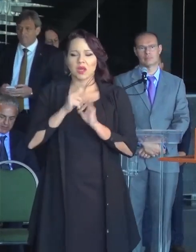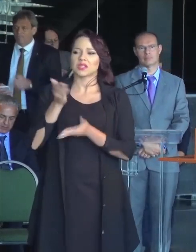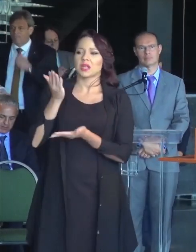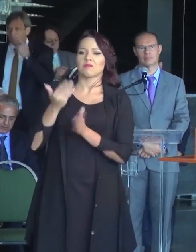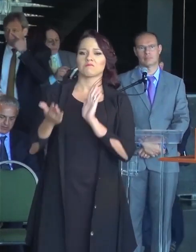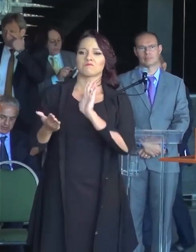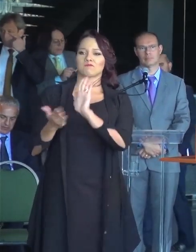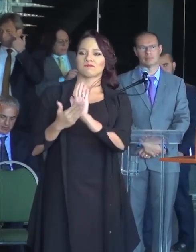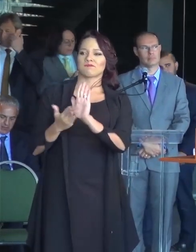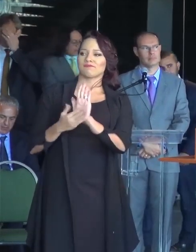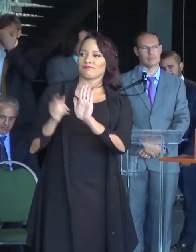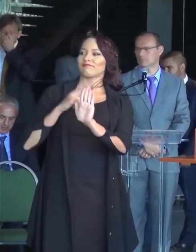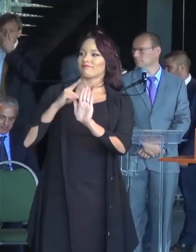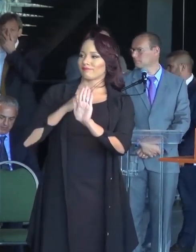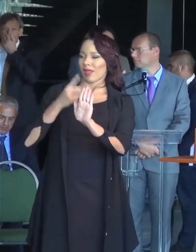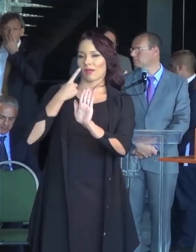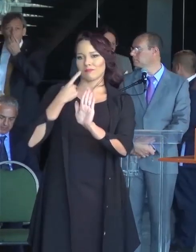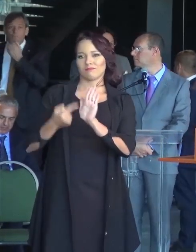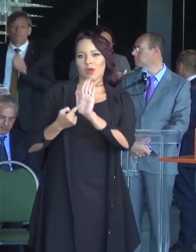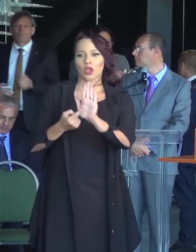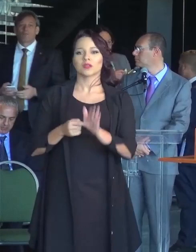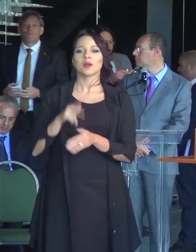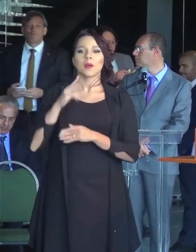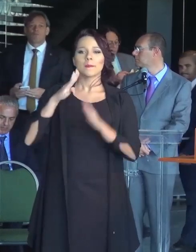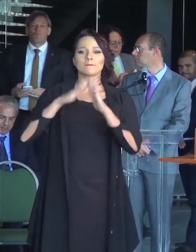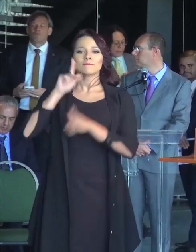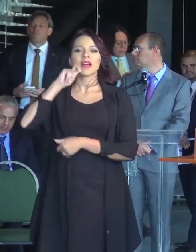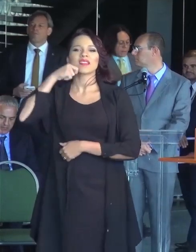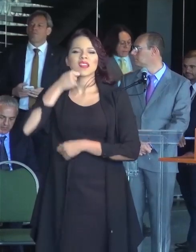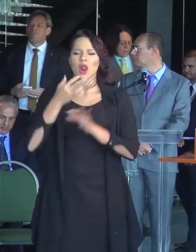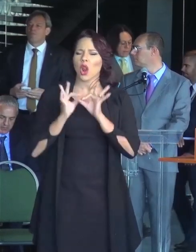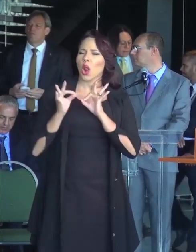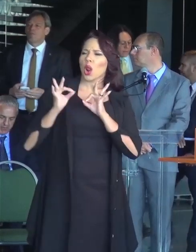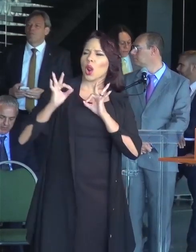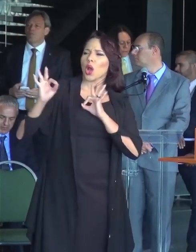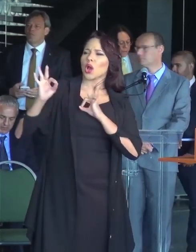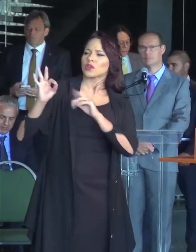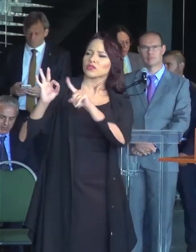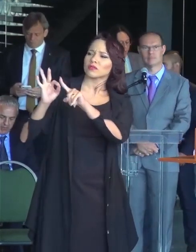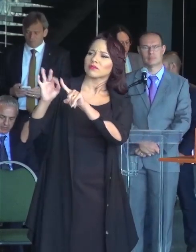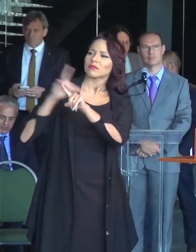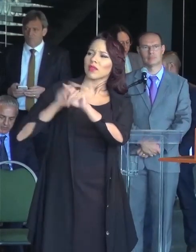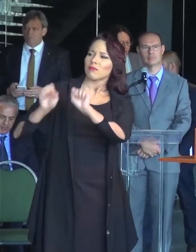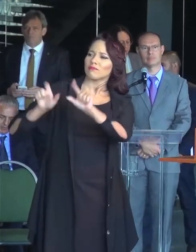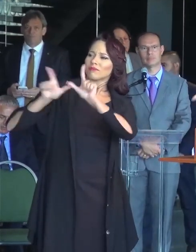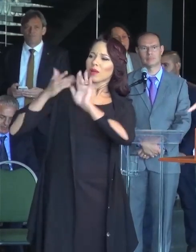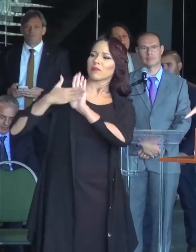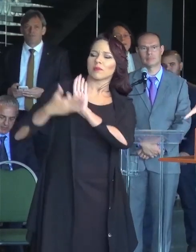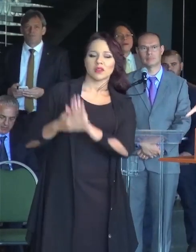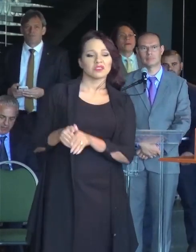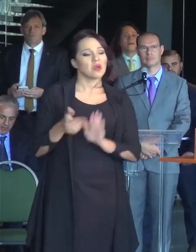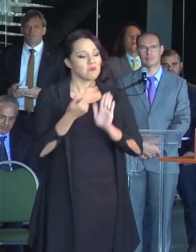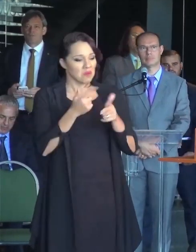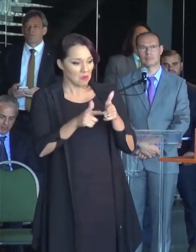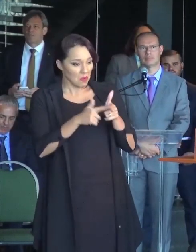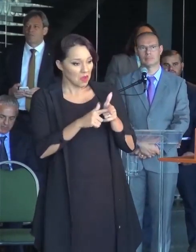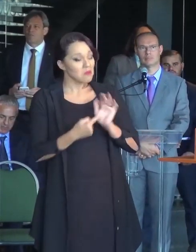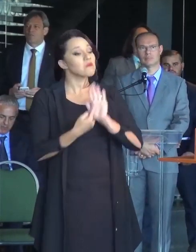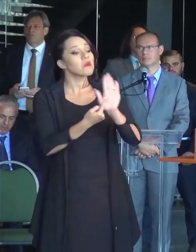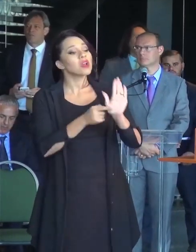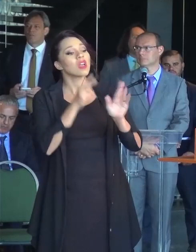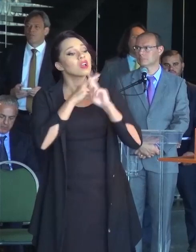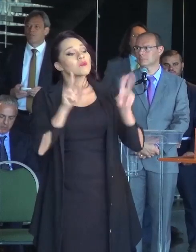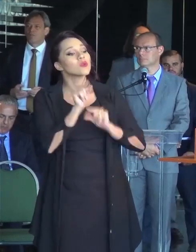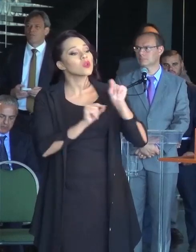lá. Está lá. Chega numa padaria, chega num lugar mais longínquo, está lá. Se tiver algum problema, o cara, não, está aqui, pode procurar aqui o que, é que o senhor